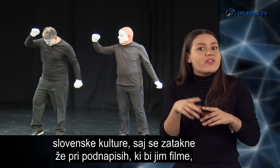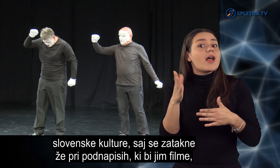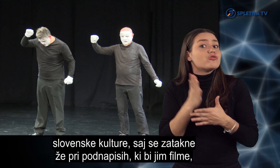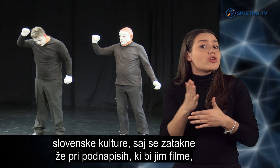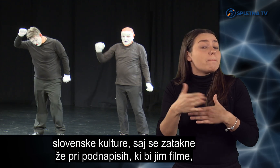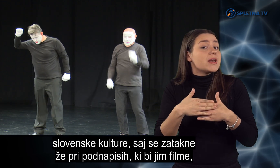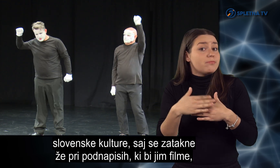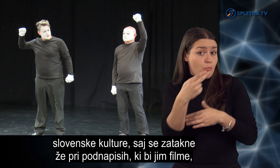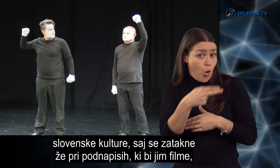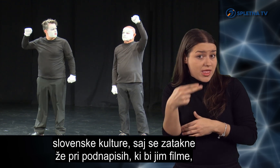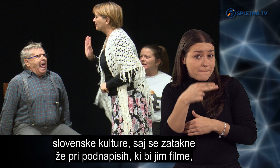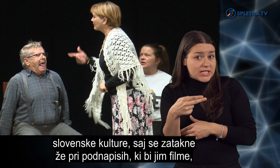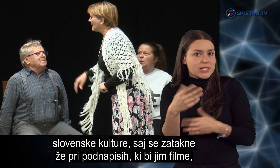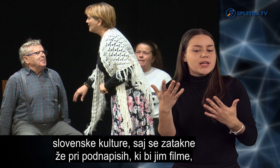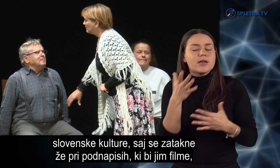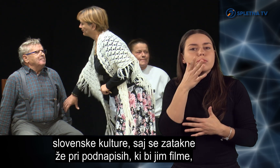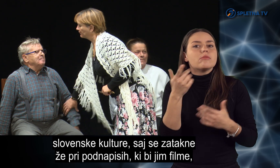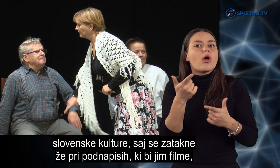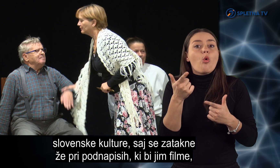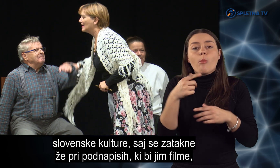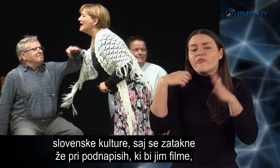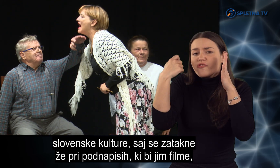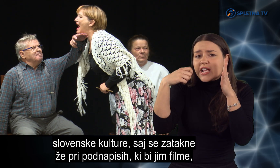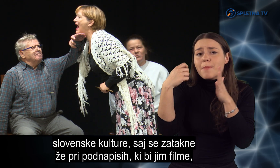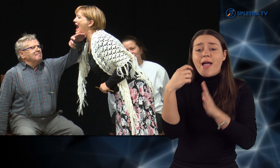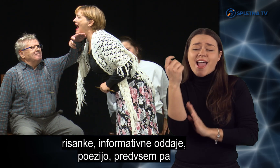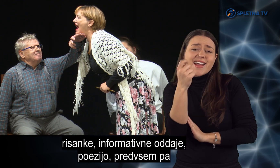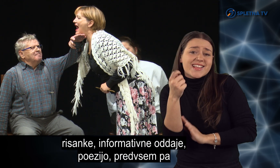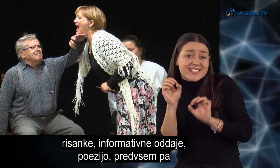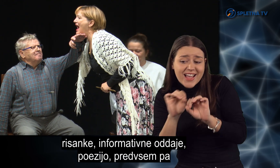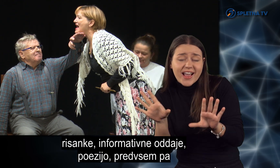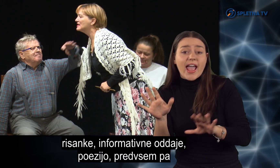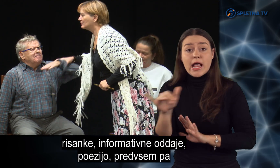risanke, informativne oddaje, poezijo, predvsem pa gledališče naredili dostopne.